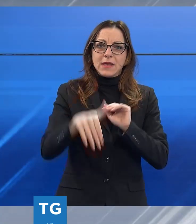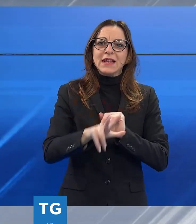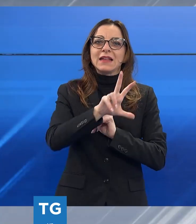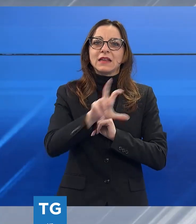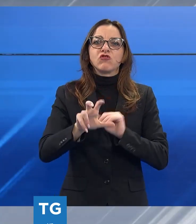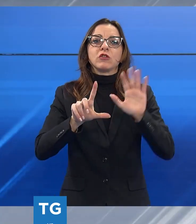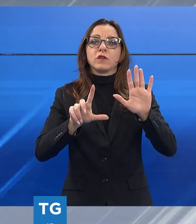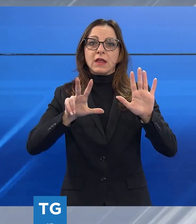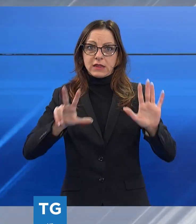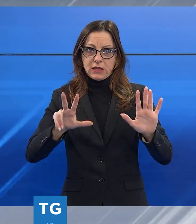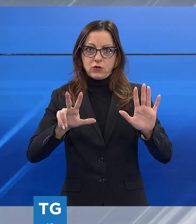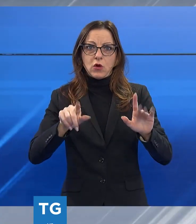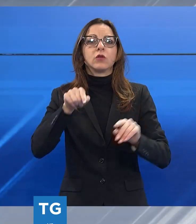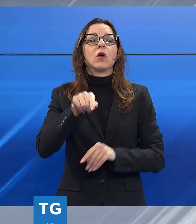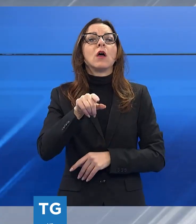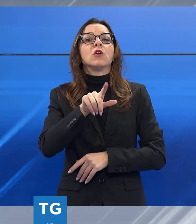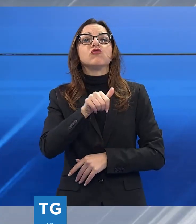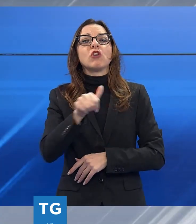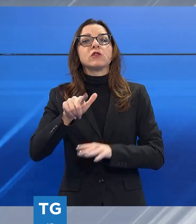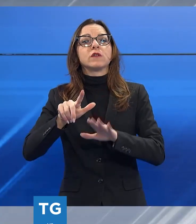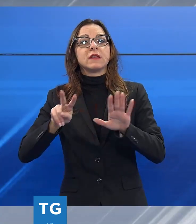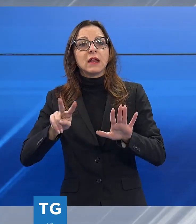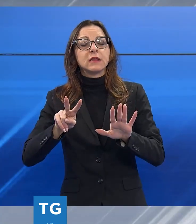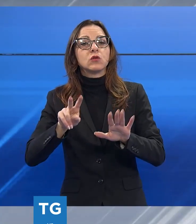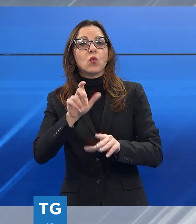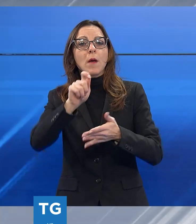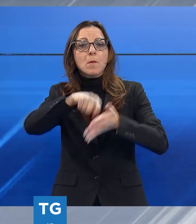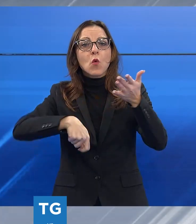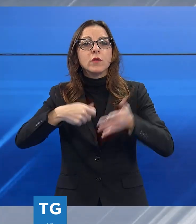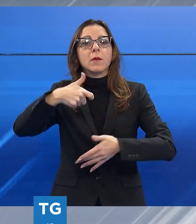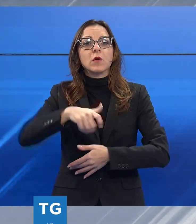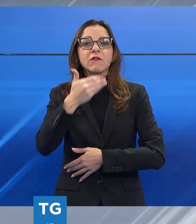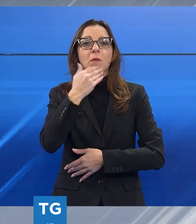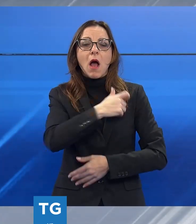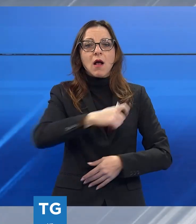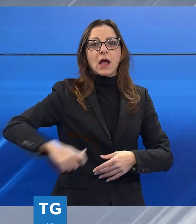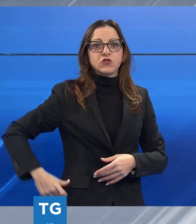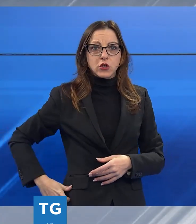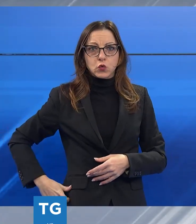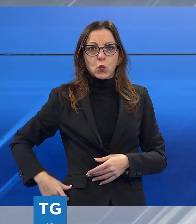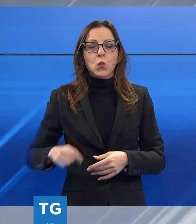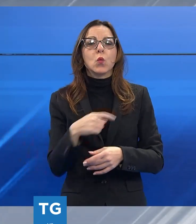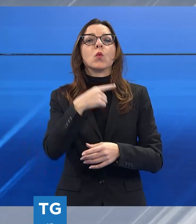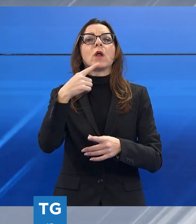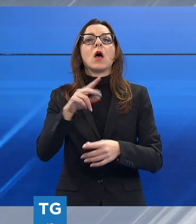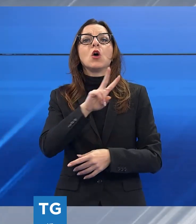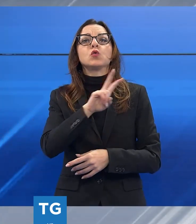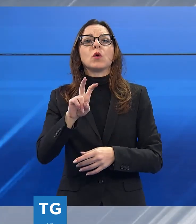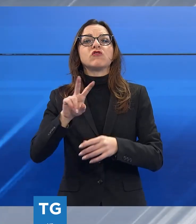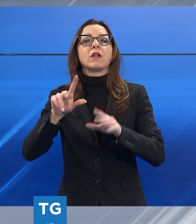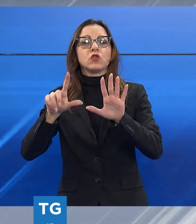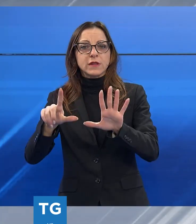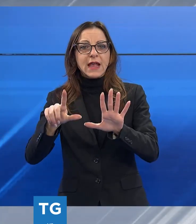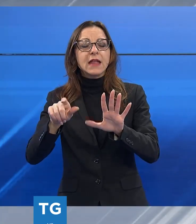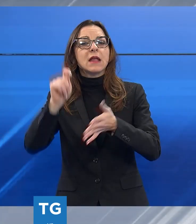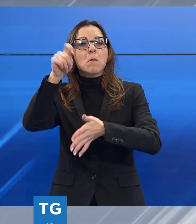6.378. 172 sanzioni hanno riguardato il mancato uso della cintura di sicurezza, 207